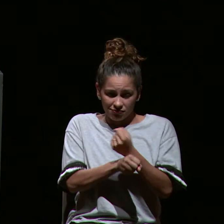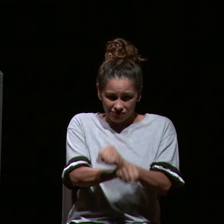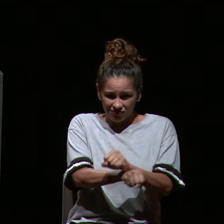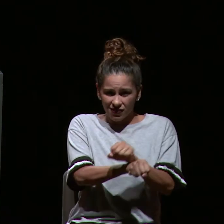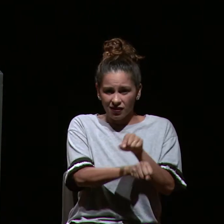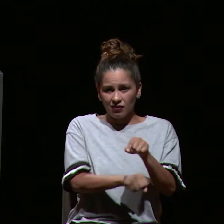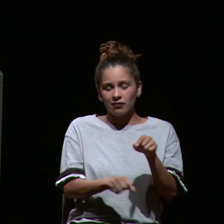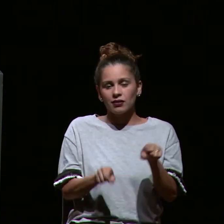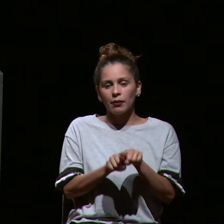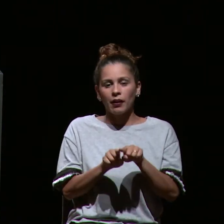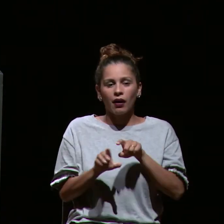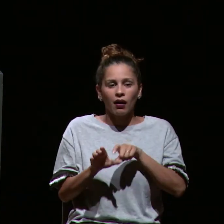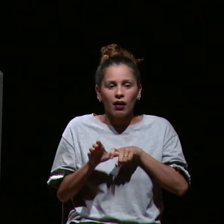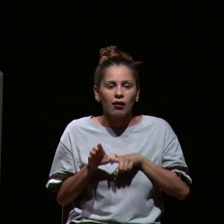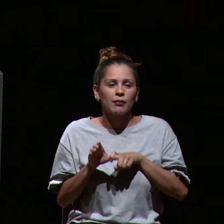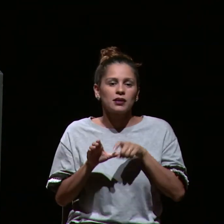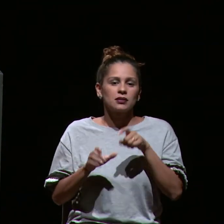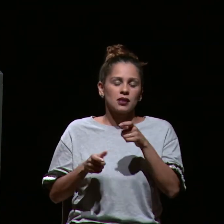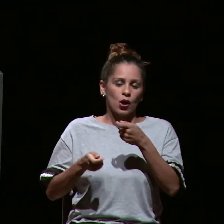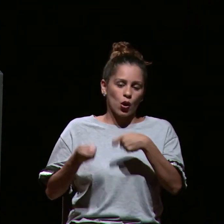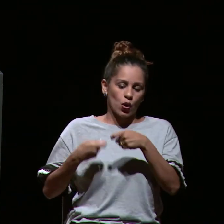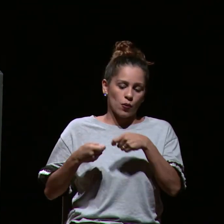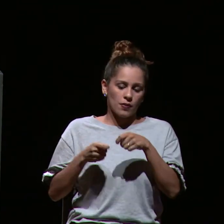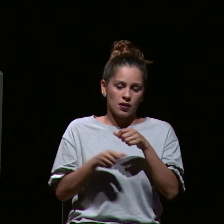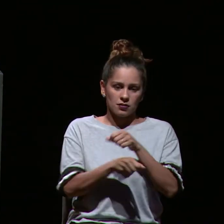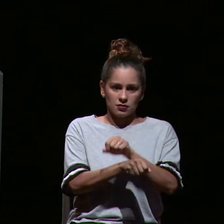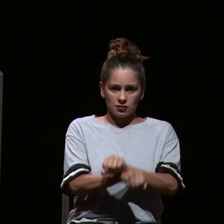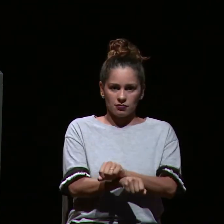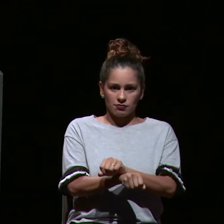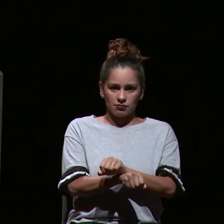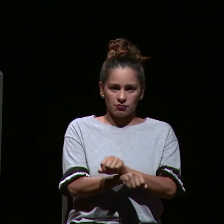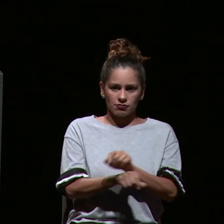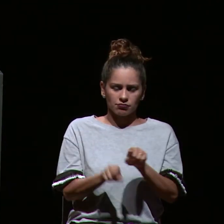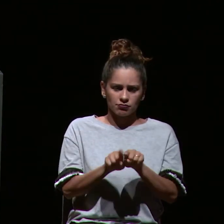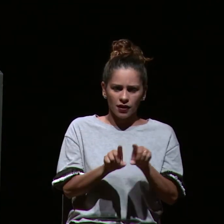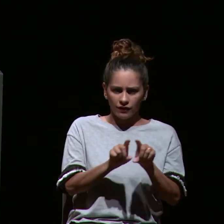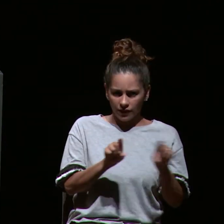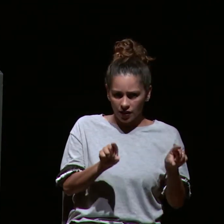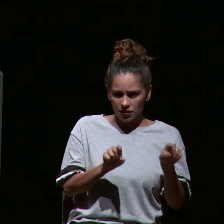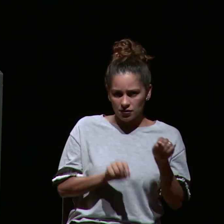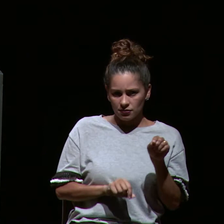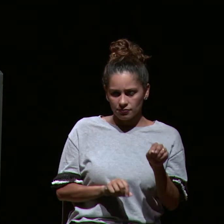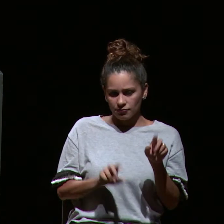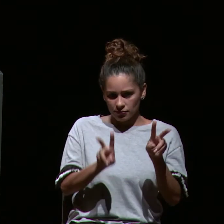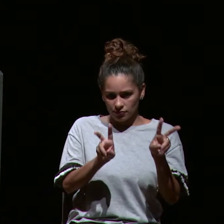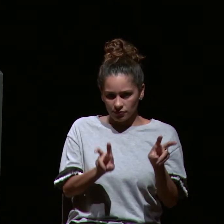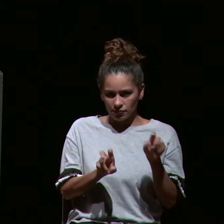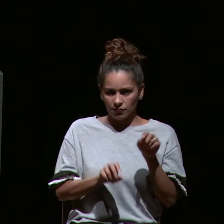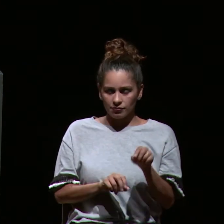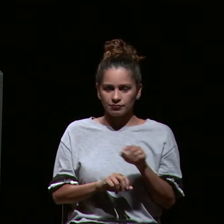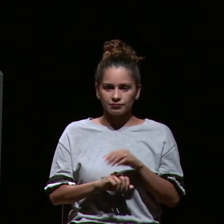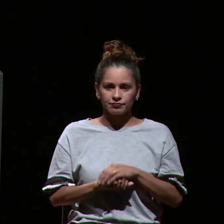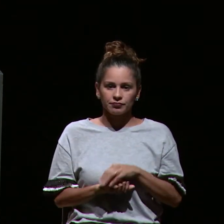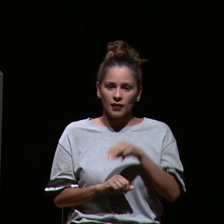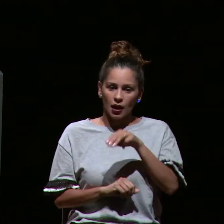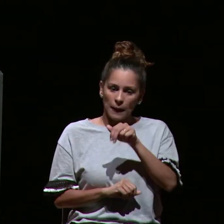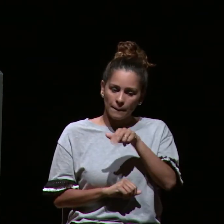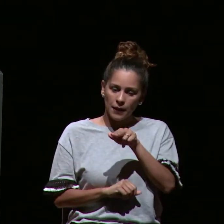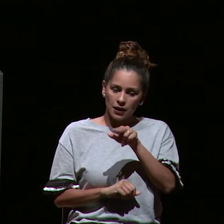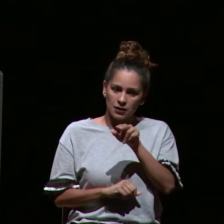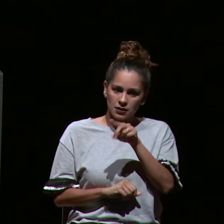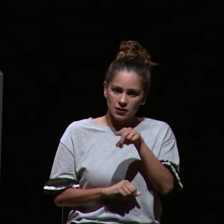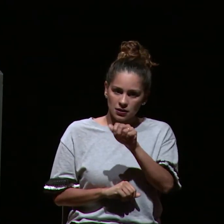economia escravista. Entre aspas, essa frase é de Alex de Castro. Para Manzano, essa linha tênue